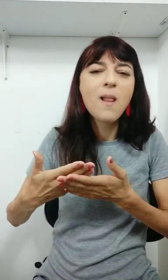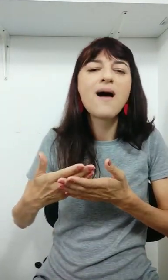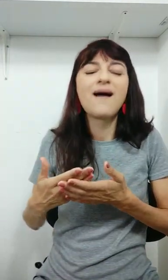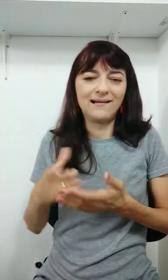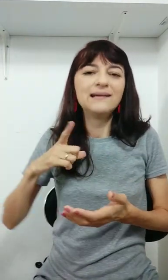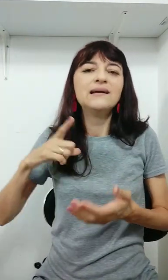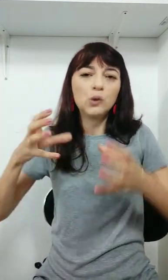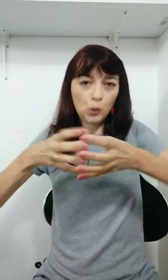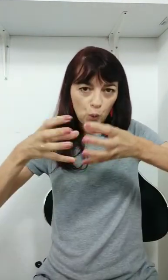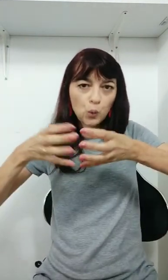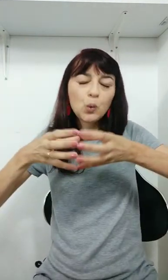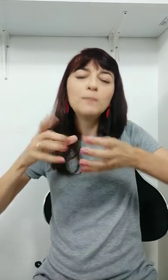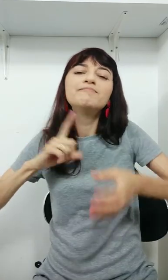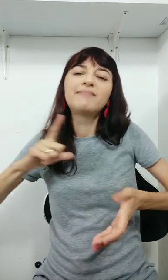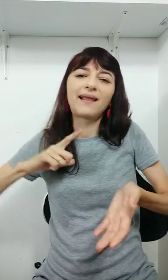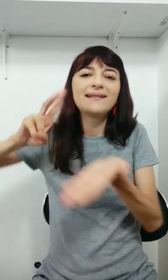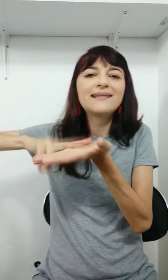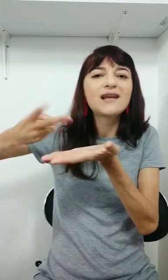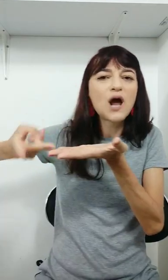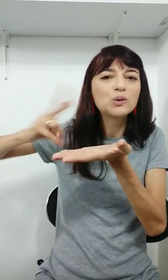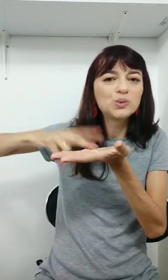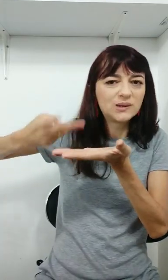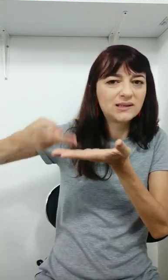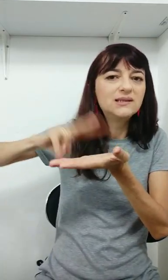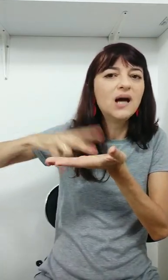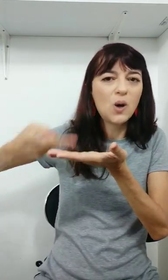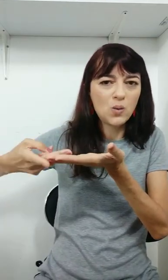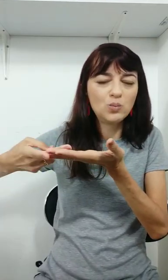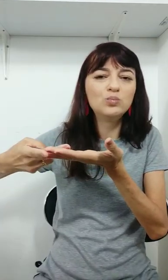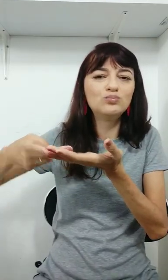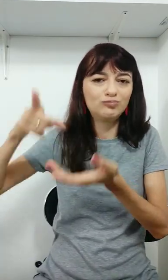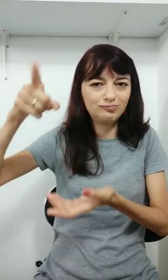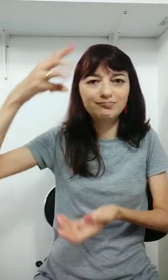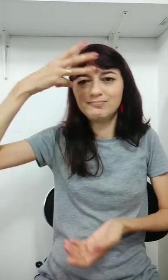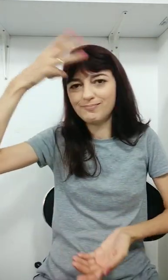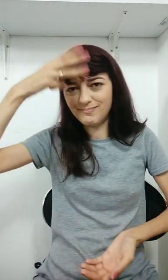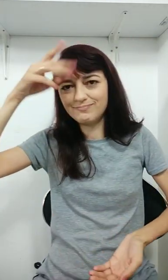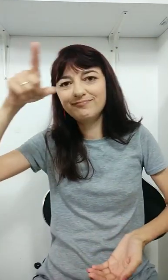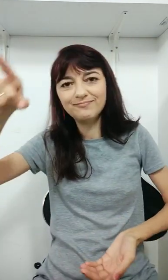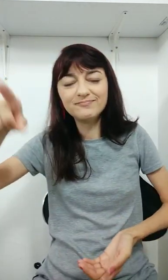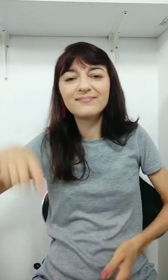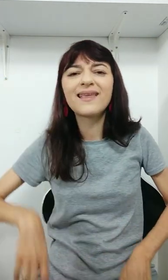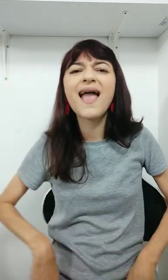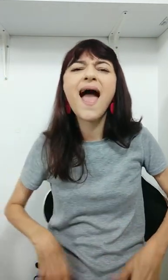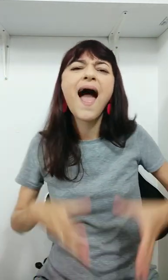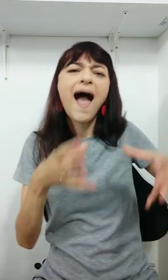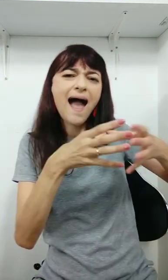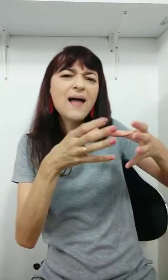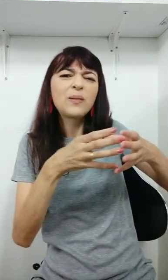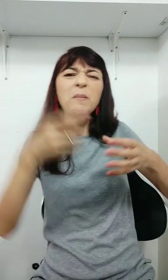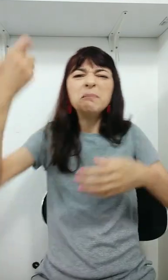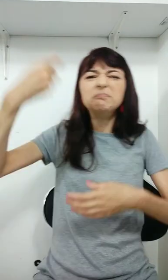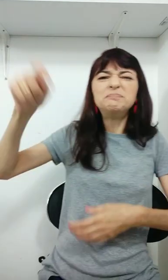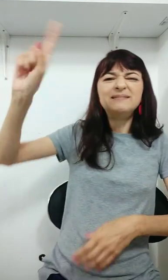Por exemplo, né, quando a gente tem aula na turma, né, tem aula com a turma, né, da Libras Pro, o Matheus faz